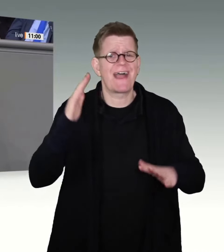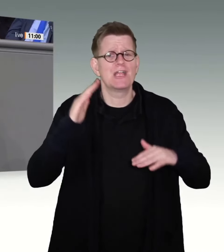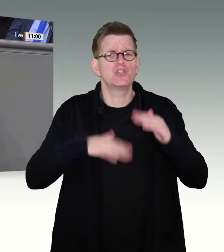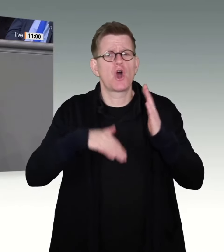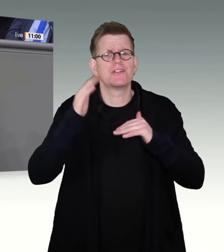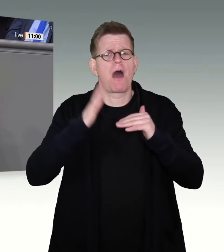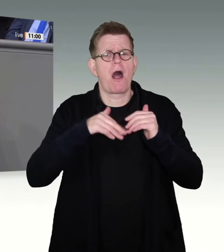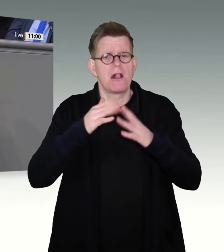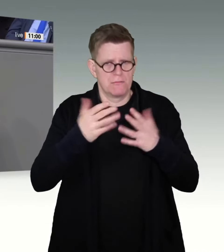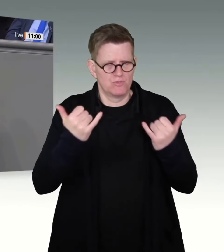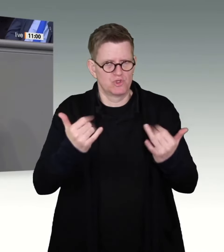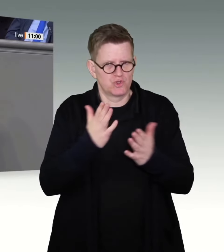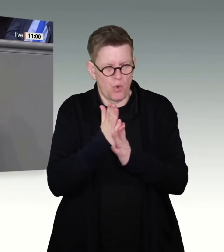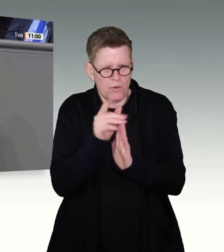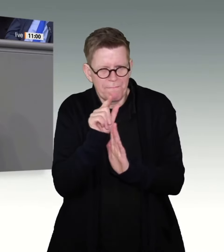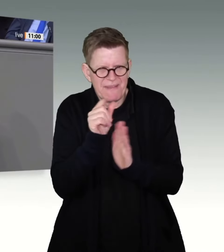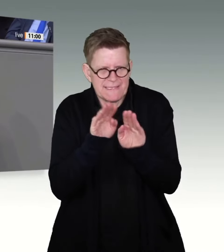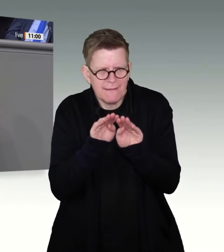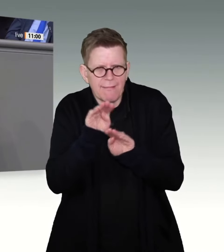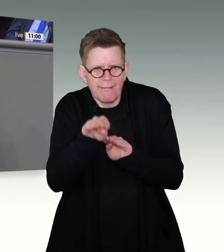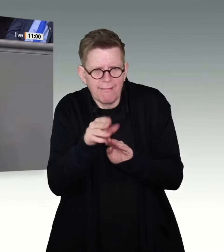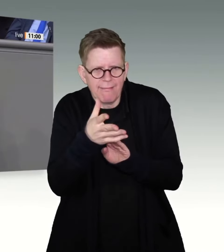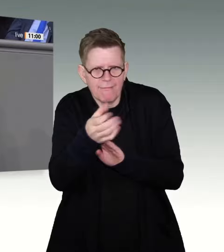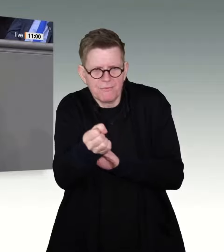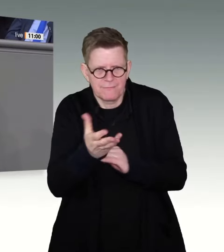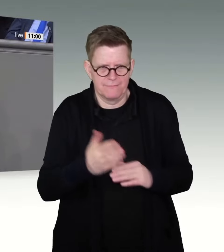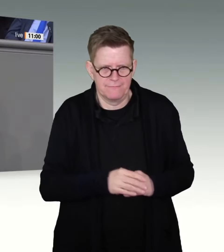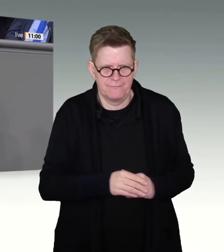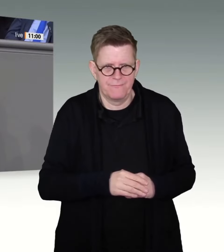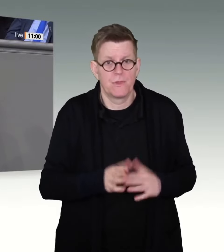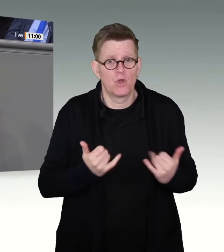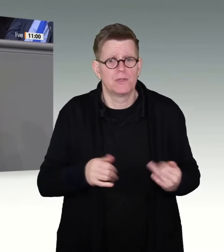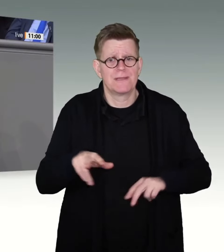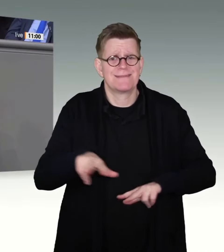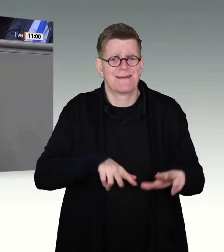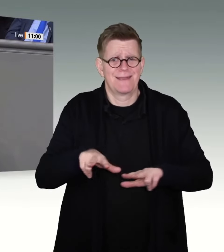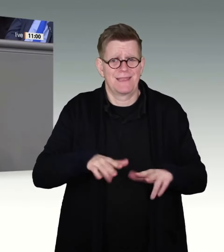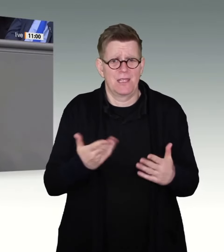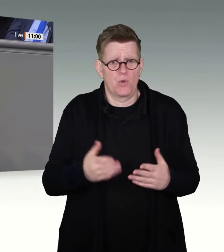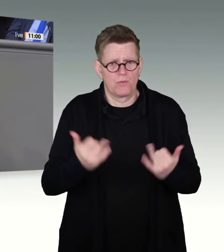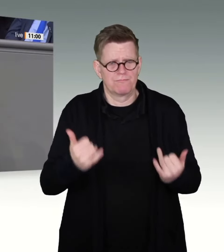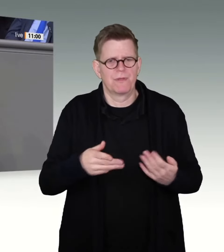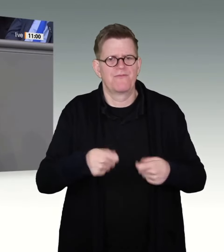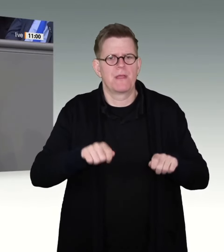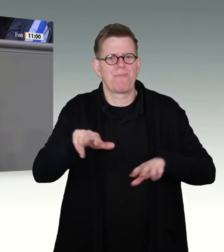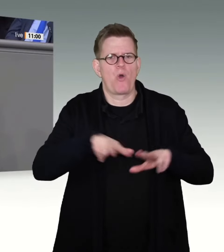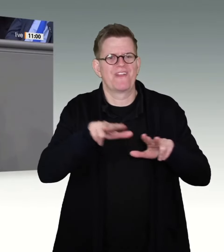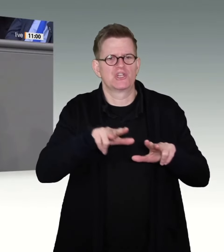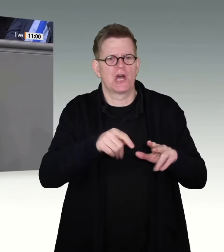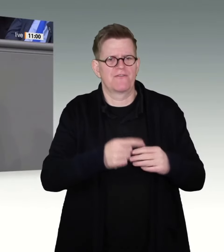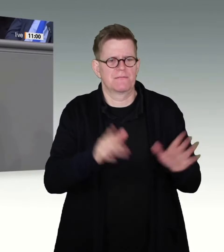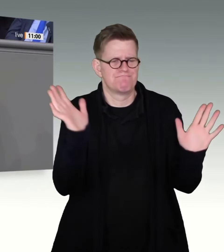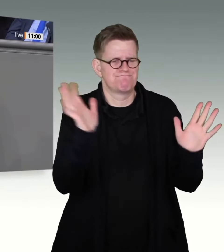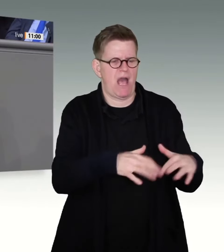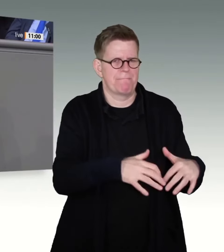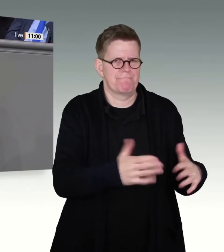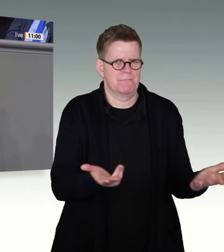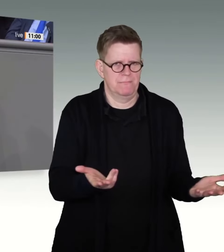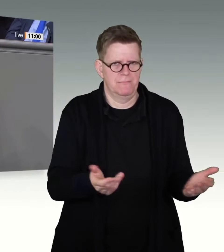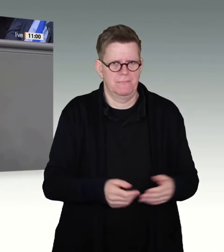Stück näher gekommen. Ein weiterer Schritt ist getan, und diesmal ist die Regierung eben dabei, die Bauwirtschaft zu erledigen. Die